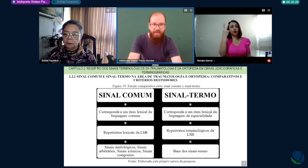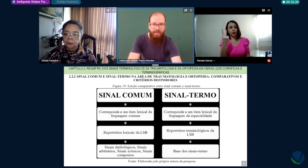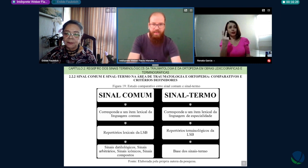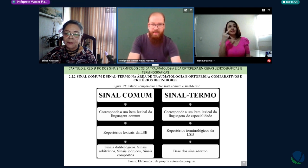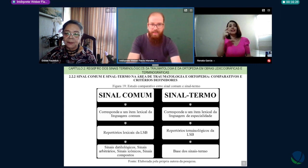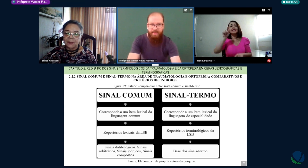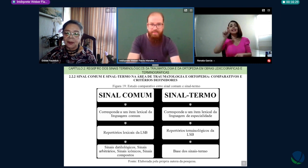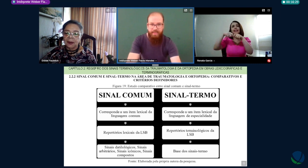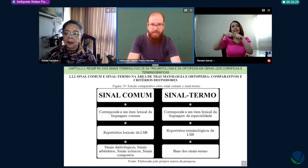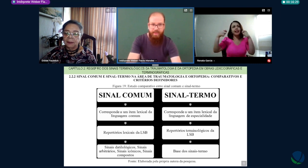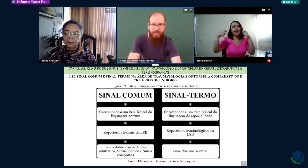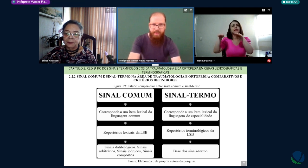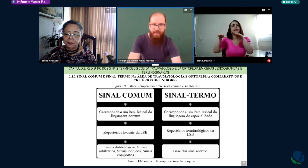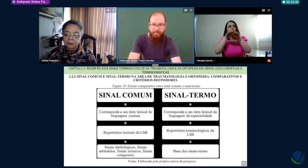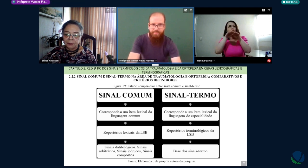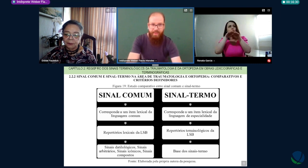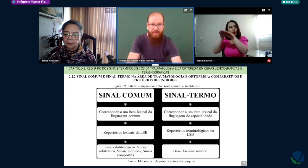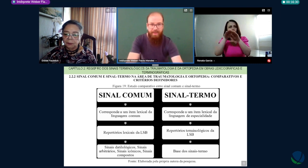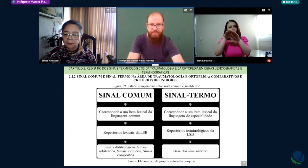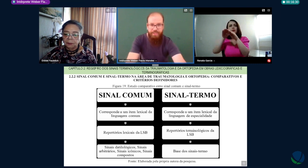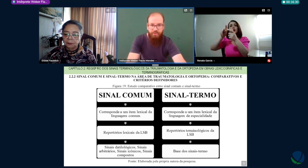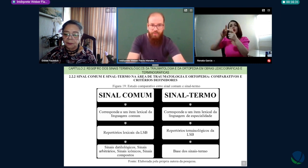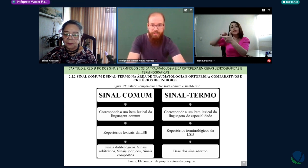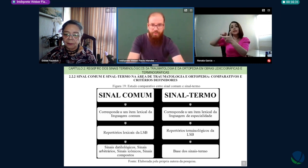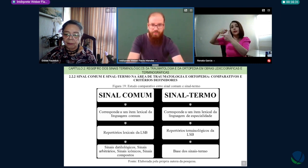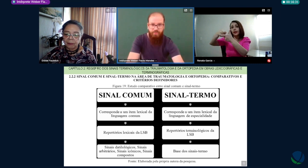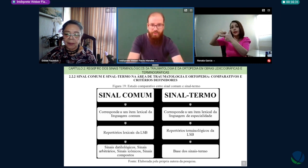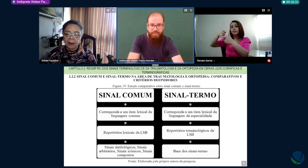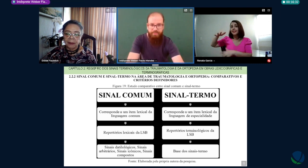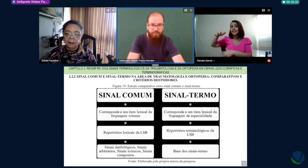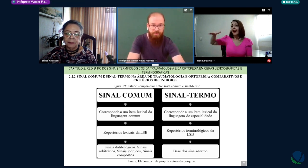E aí, essa é a imagem